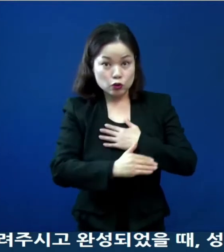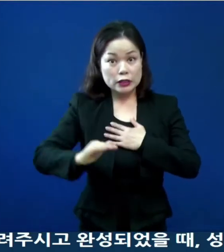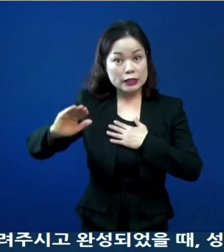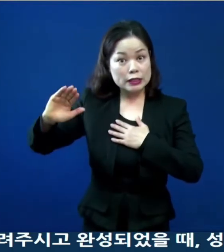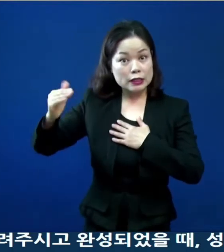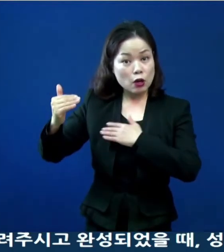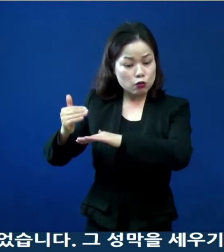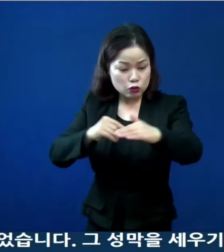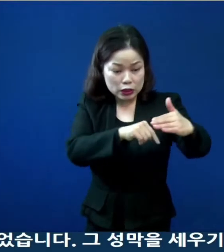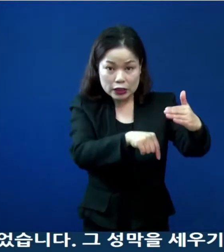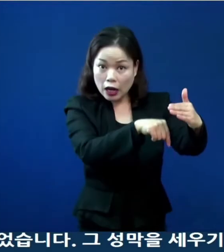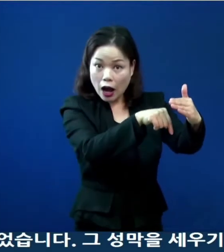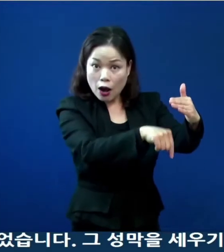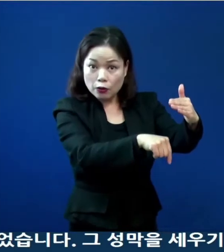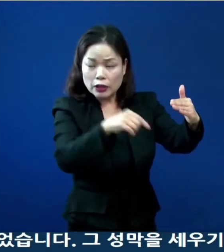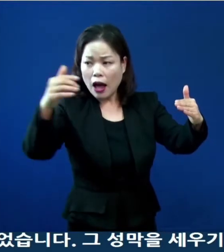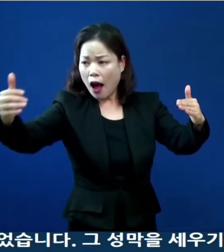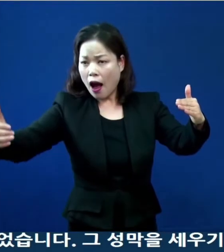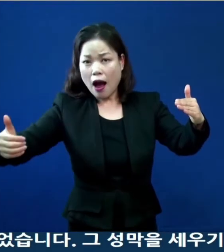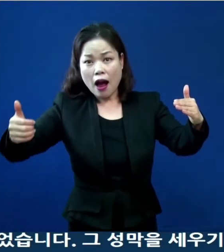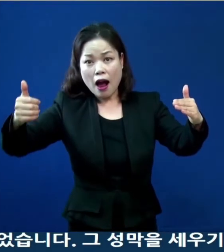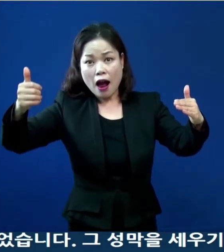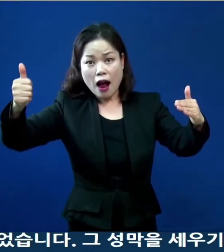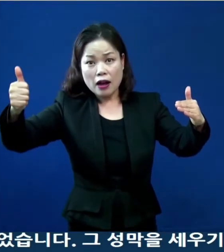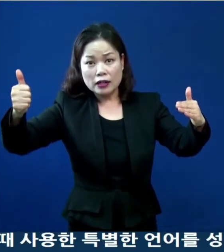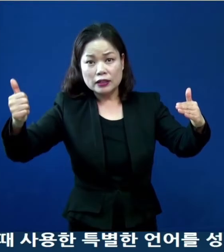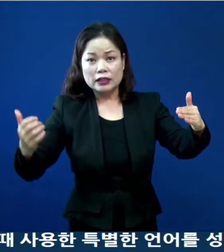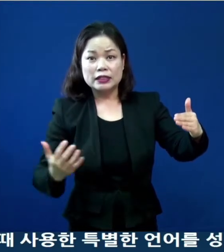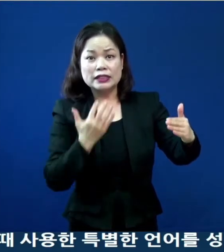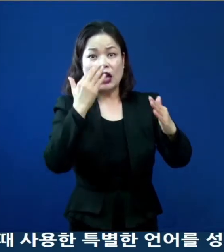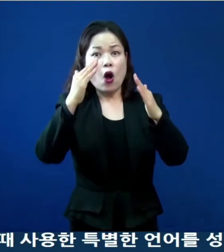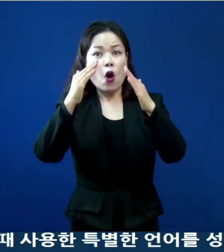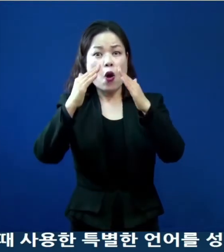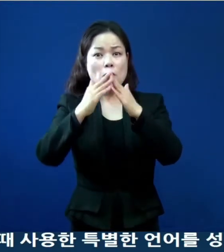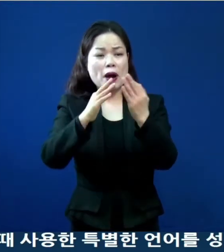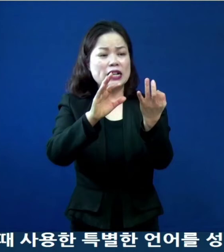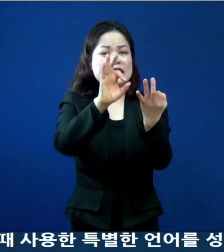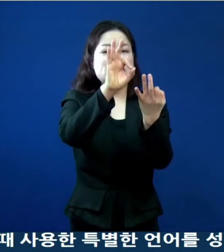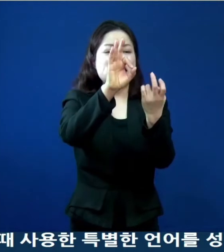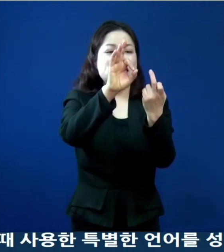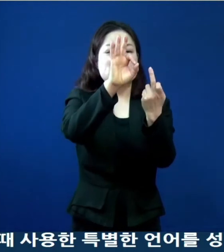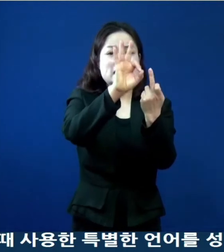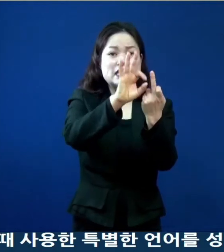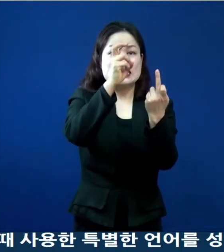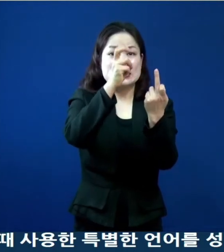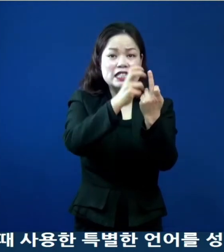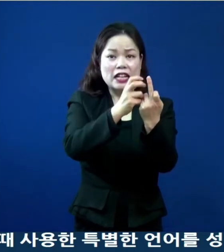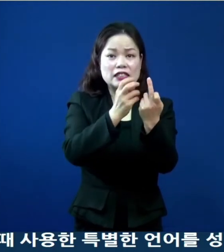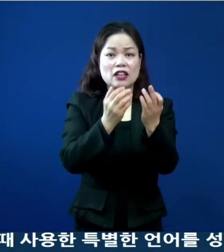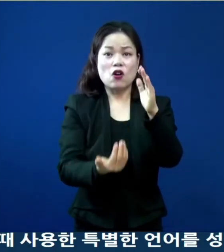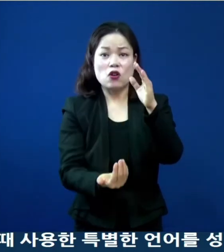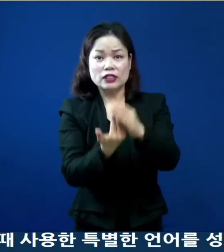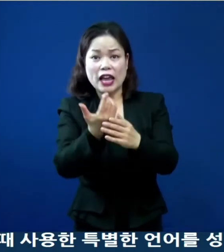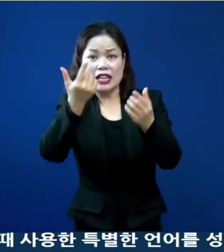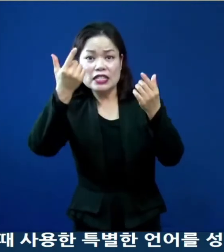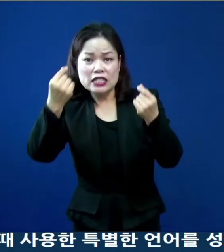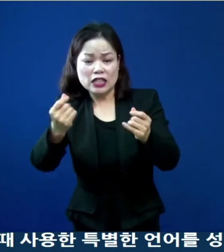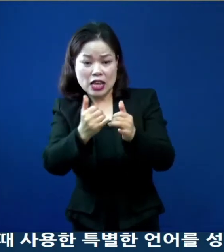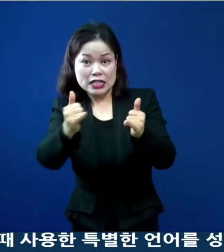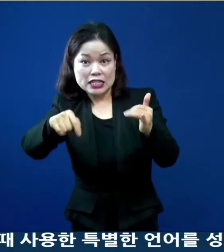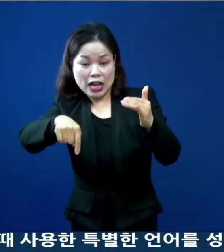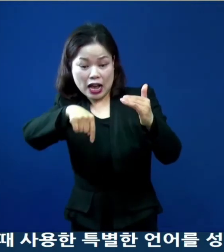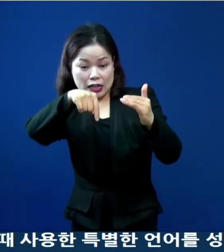되어 우리 가운데 하나님의 성막이 시내산에서 펼쳐지듯이 그렇게 인간